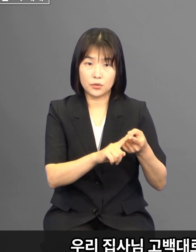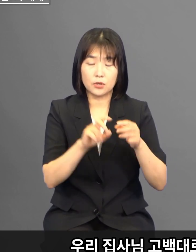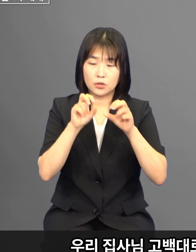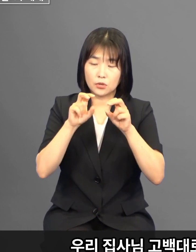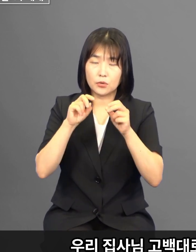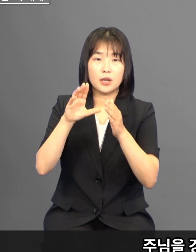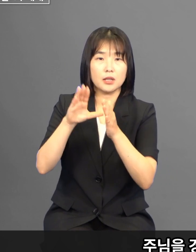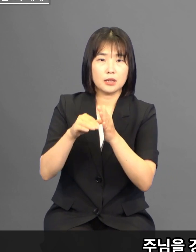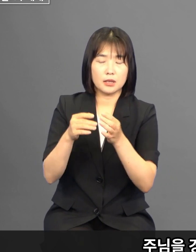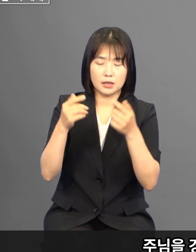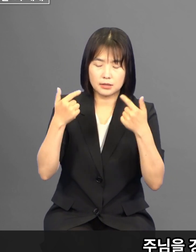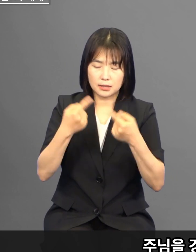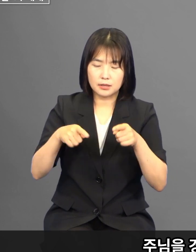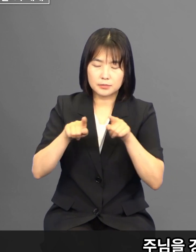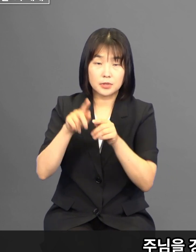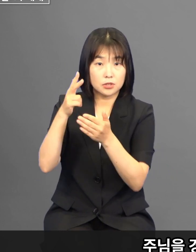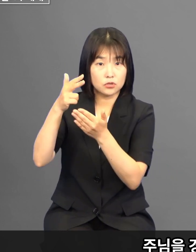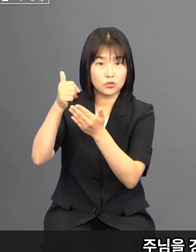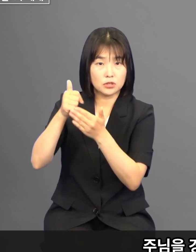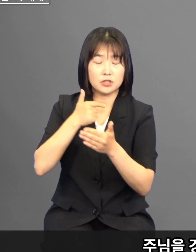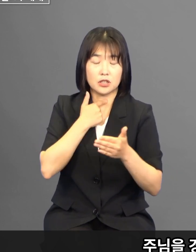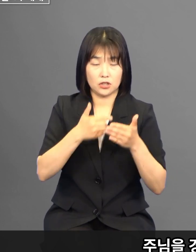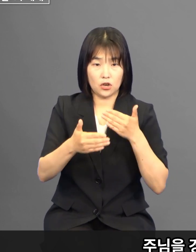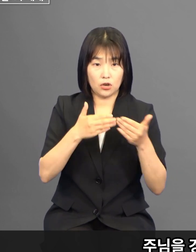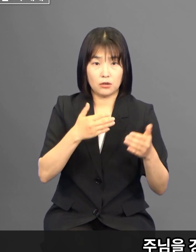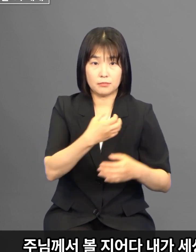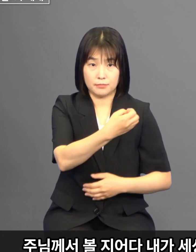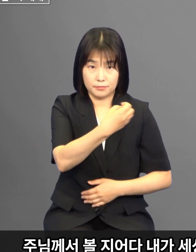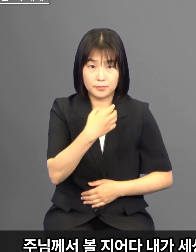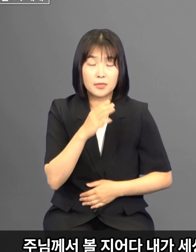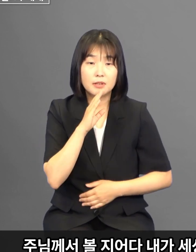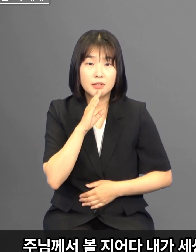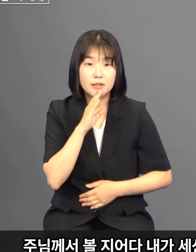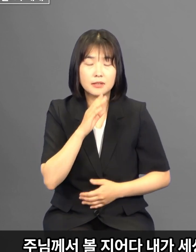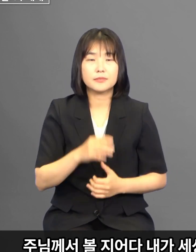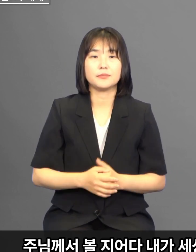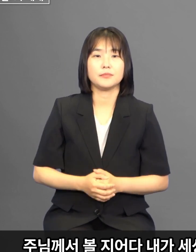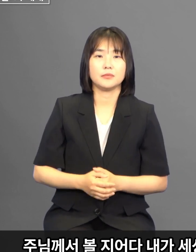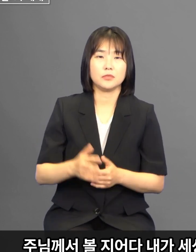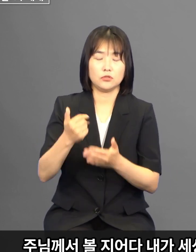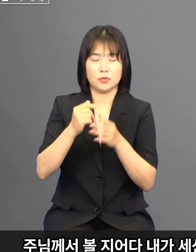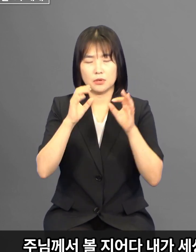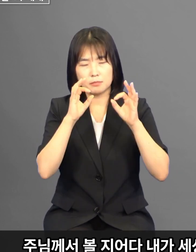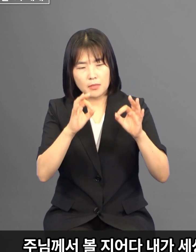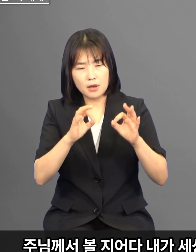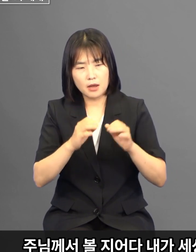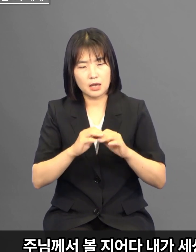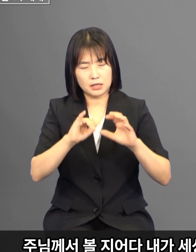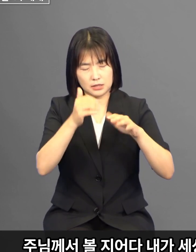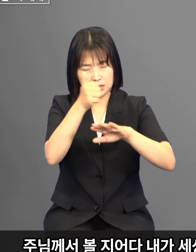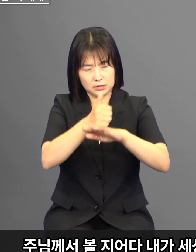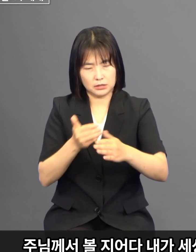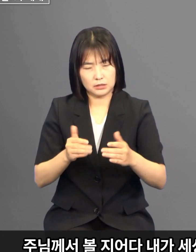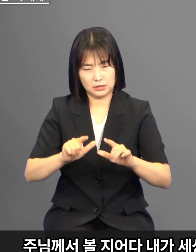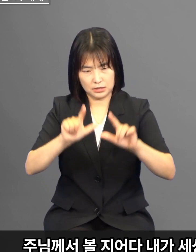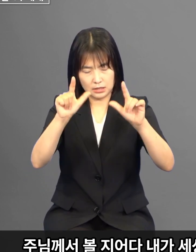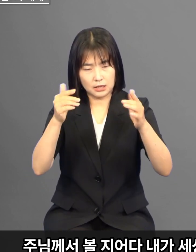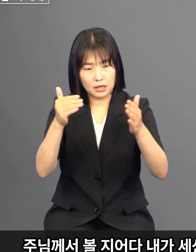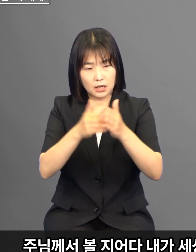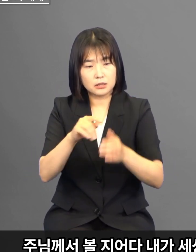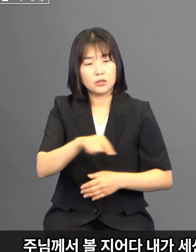가운데 늘 함께하신 주님을 경험했다고 했는데요. 주님께서 볼지어다 내가 세상 끝날까지 너희와 항상